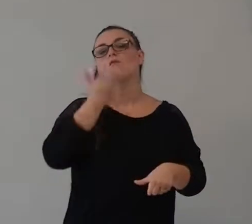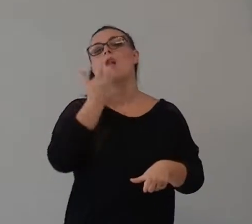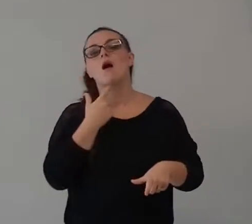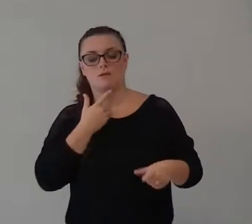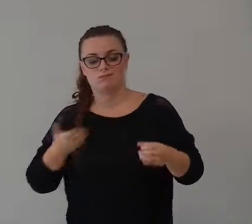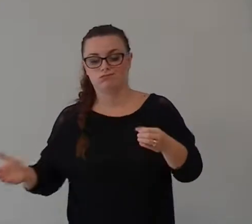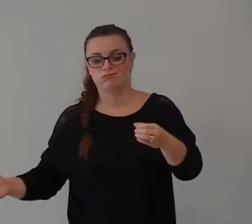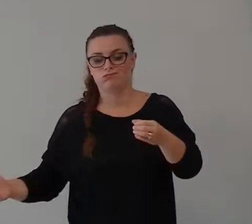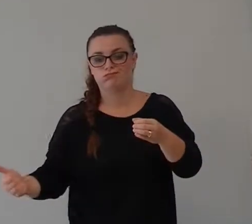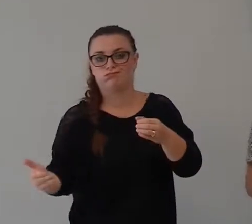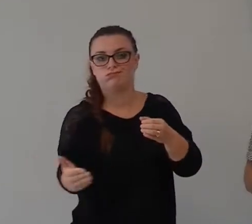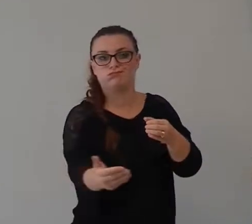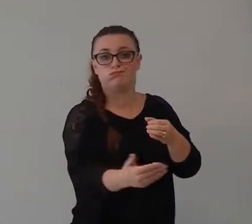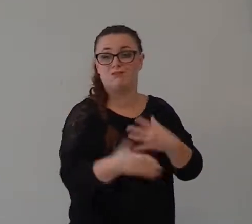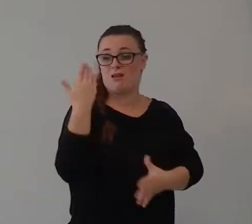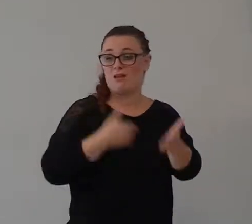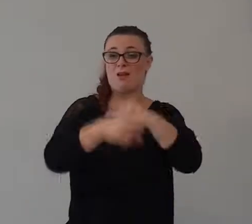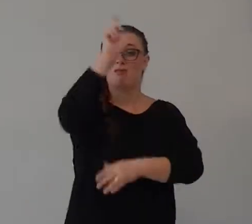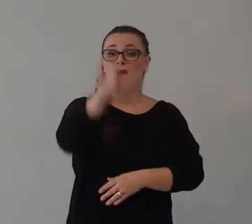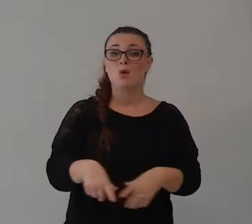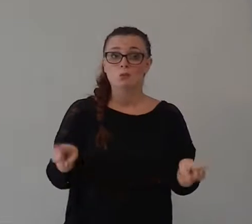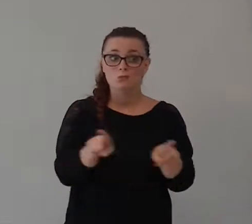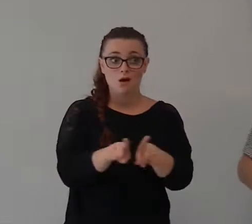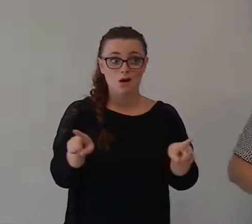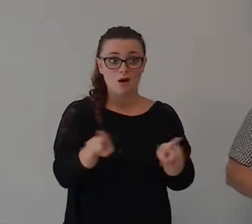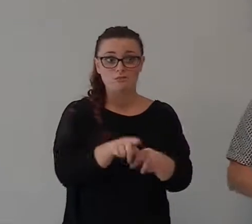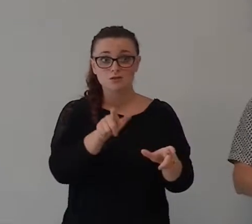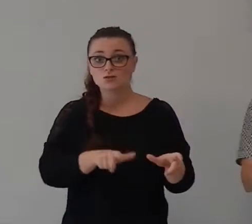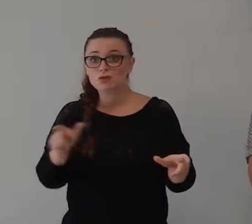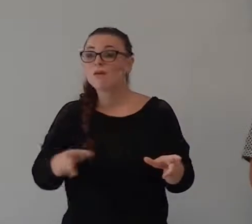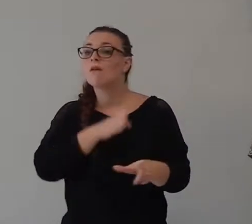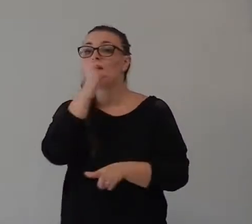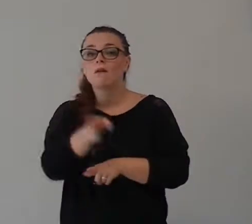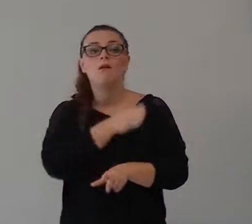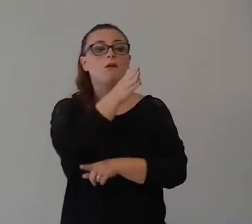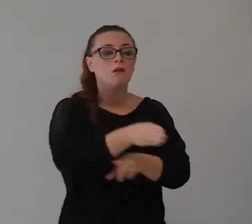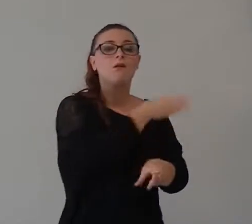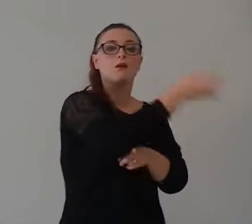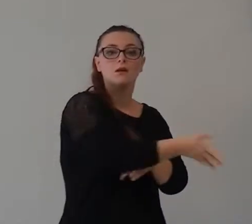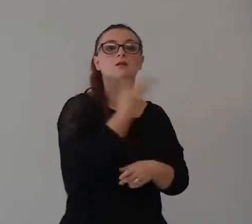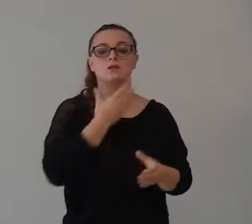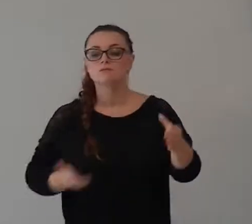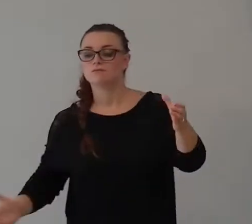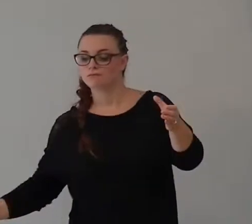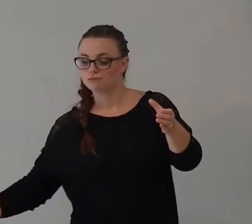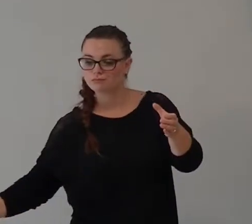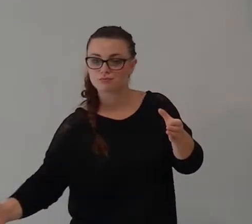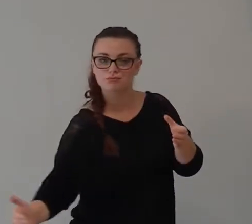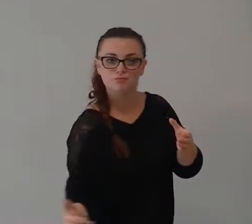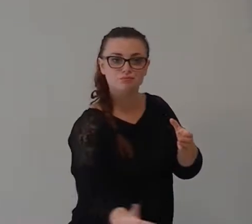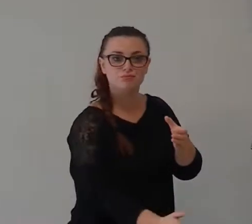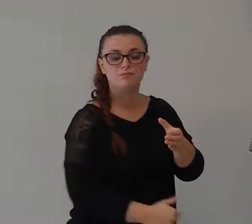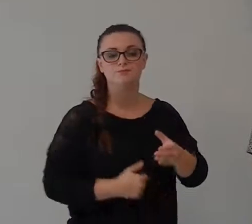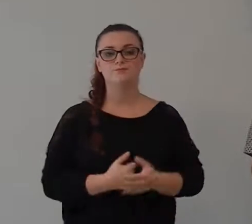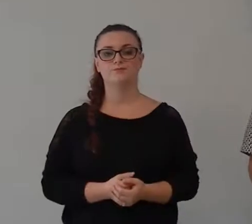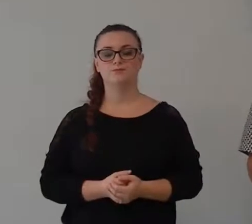anche in Italia, in Romania. Le persone che cosa facevano? Andavano e raccoglievano il grano e caricavano. Ora, mentre